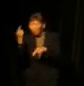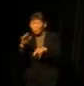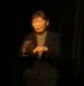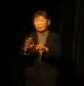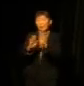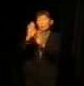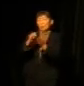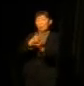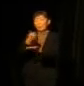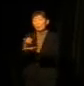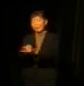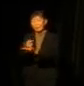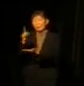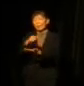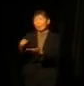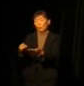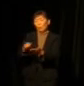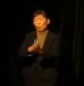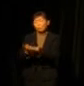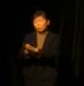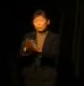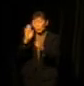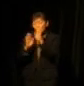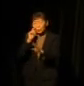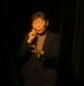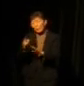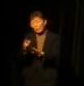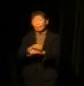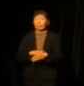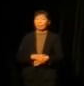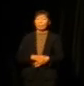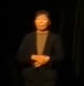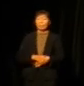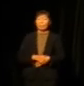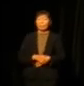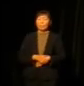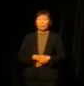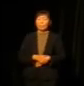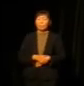プールので洗浄されてね、遺体に運ばれたりしたところです。はい、